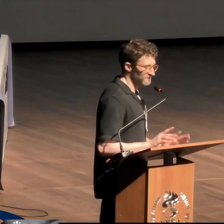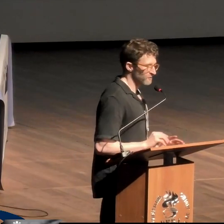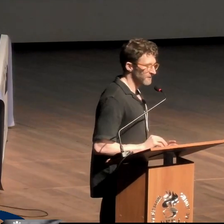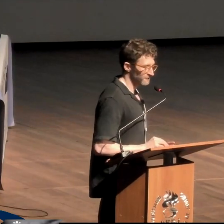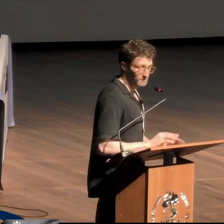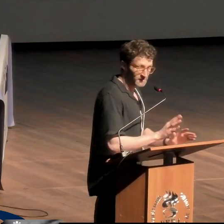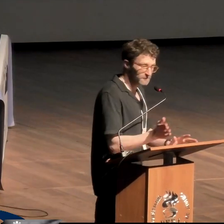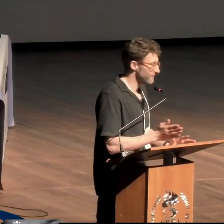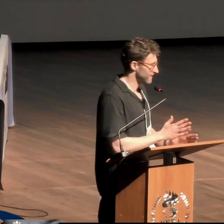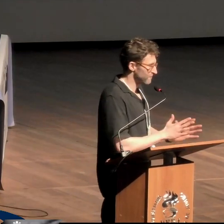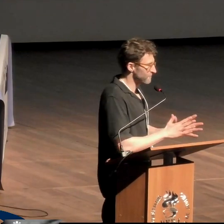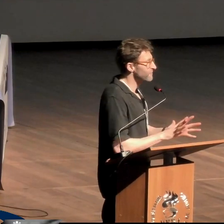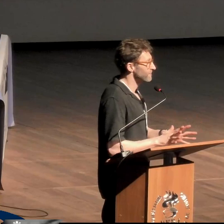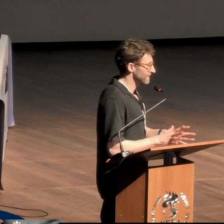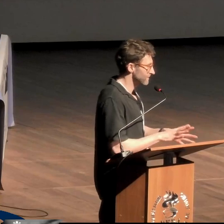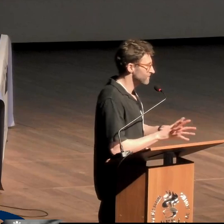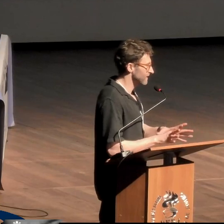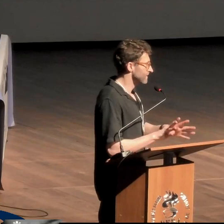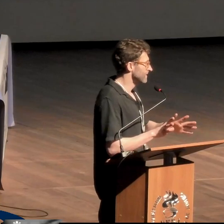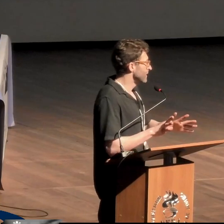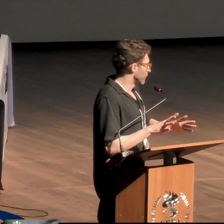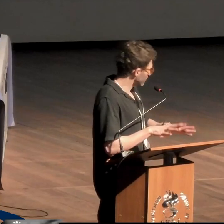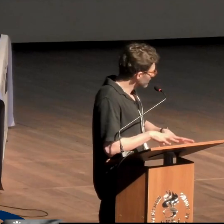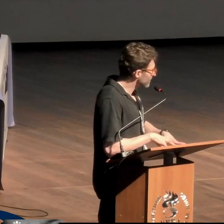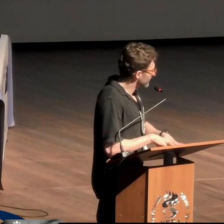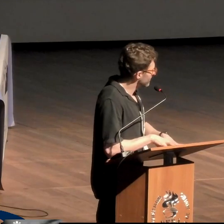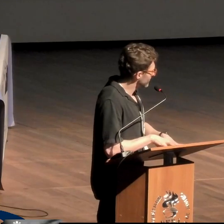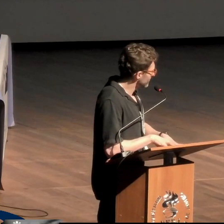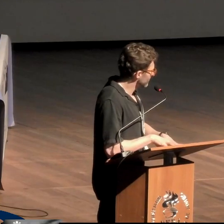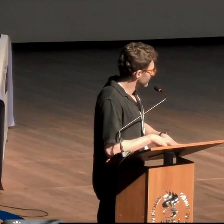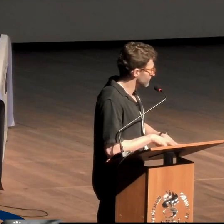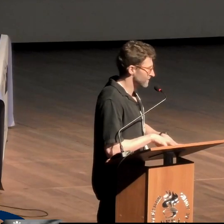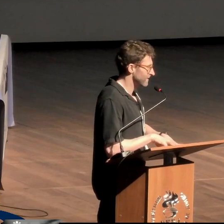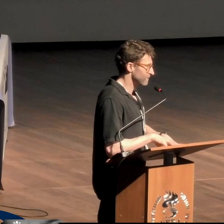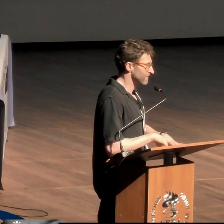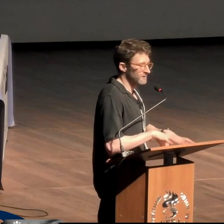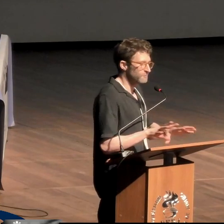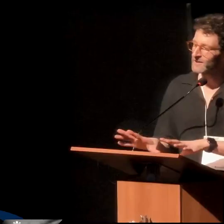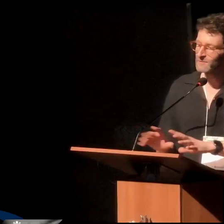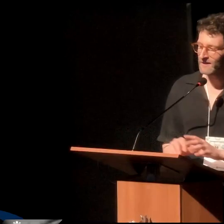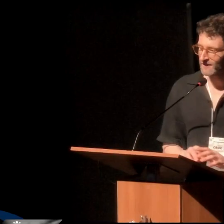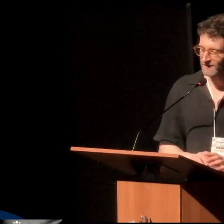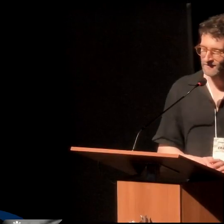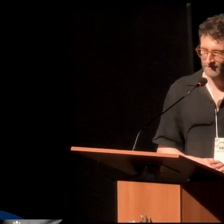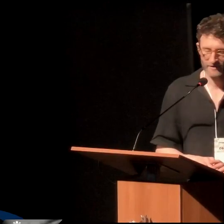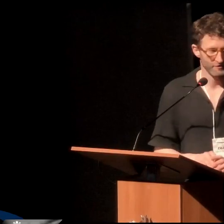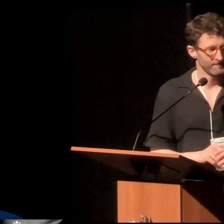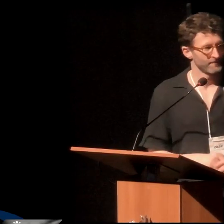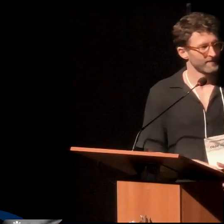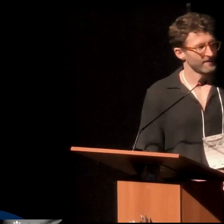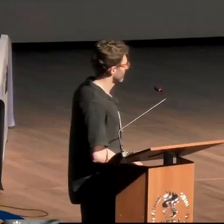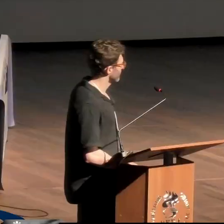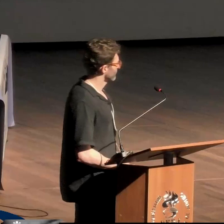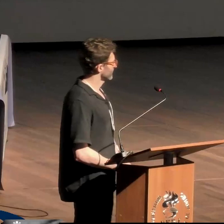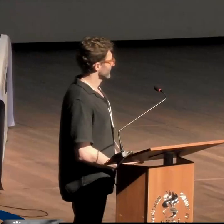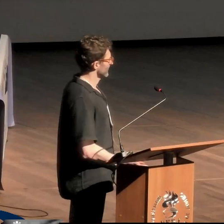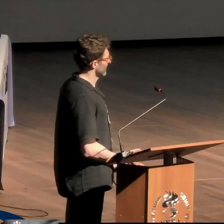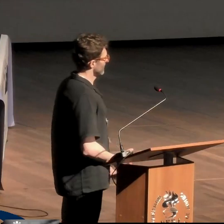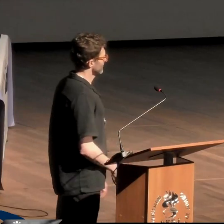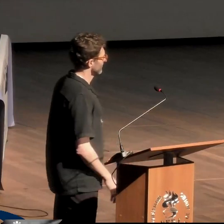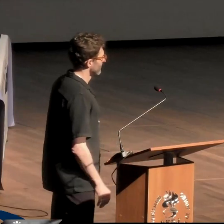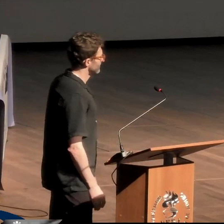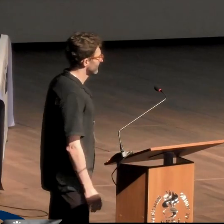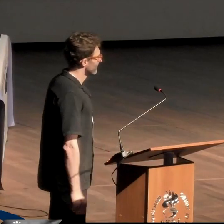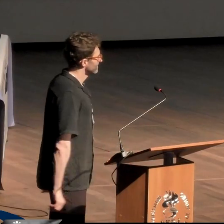que a gente deve evitar o máximo por isso do cardápio ser muito semelhante entre o grupo que precisa a necessidade alimentar especial e o que não tem essa necessidade o